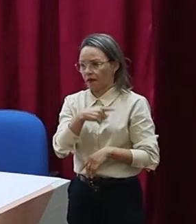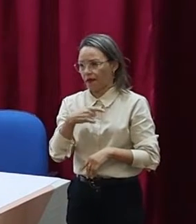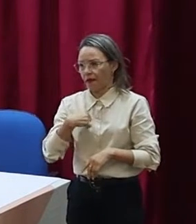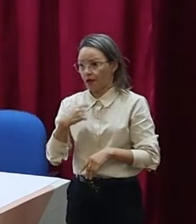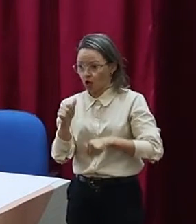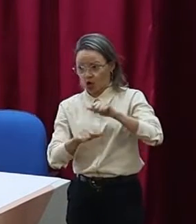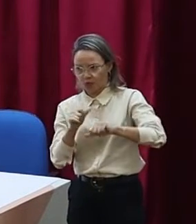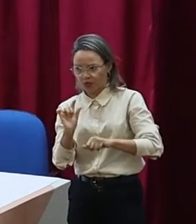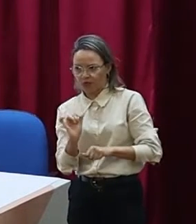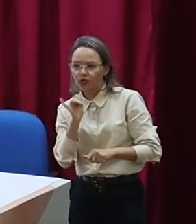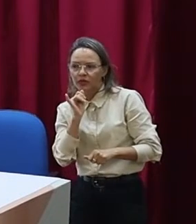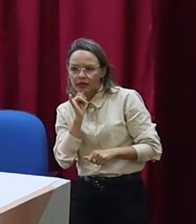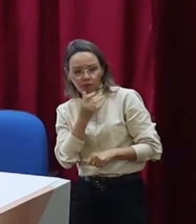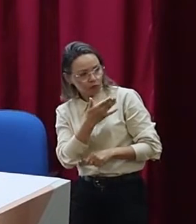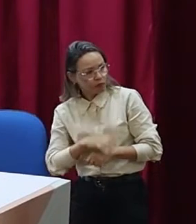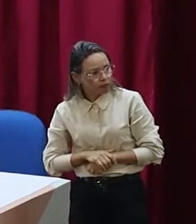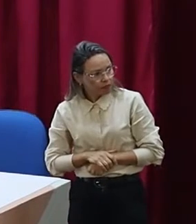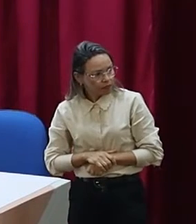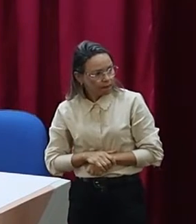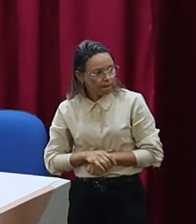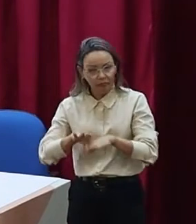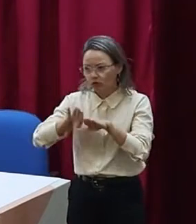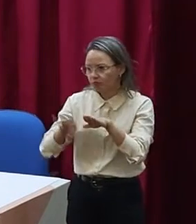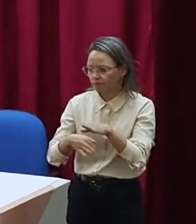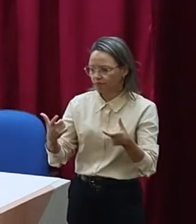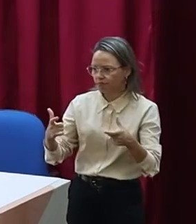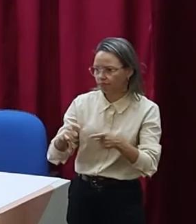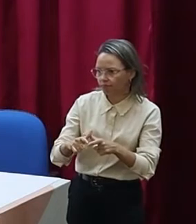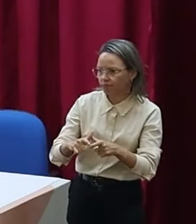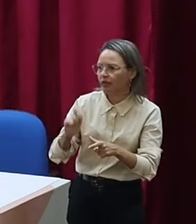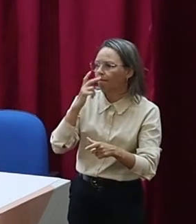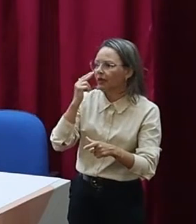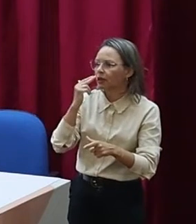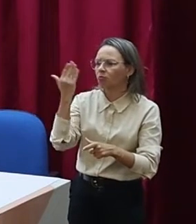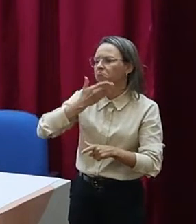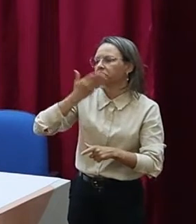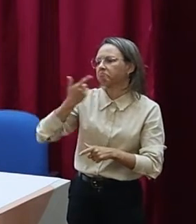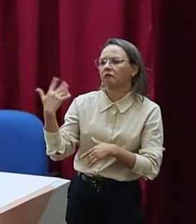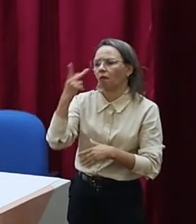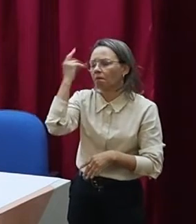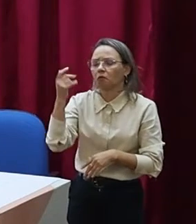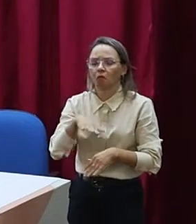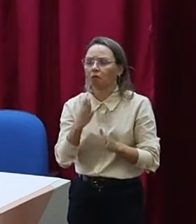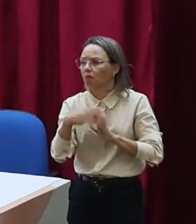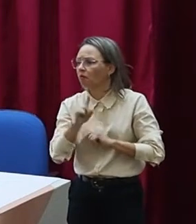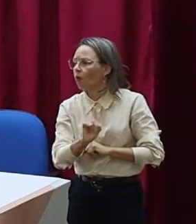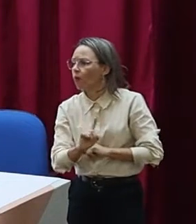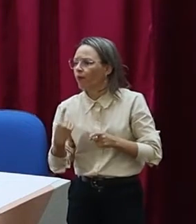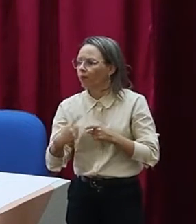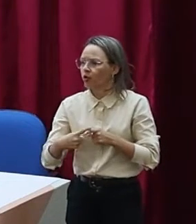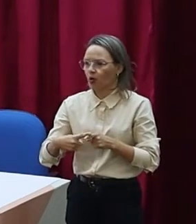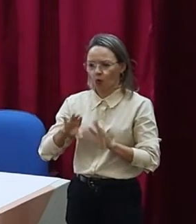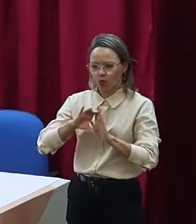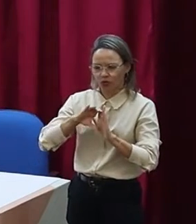uma alteração no exemplo que ela dá, injustiças contra uma minoria linguística invisibilizada. Então, hoje nós não operamos mais com o conceito